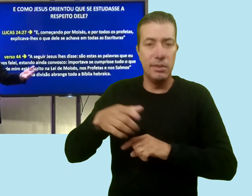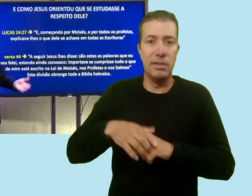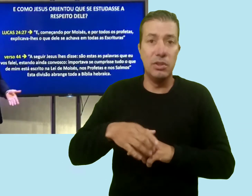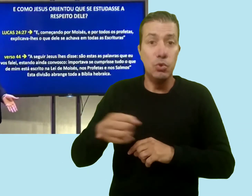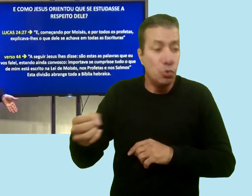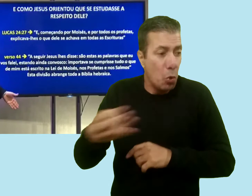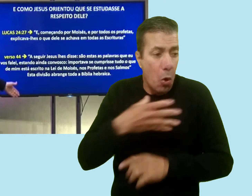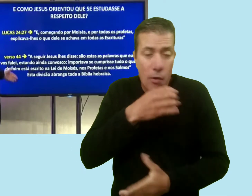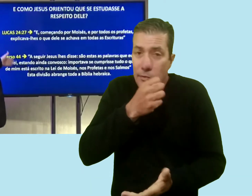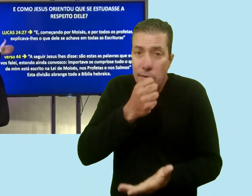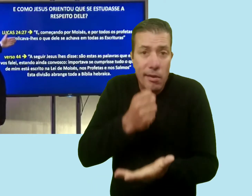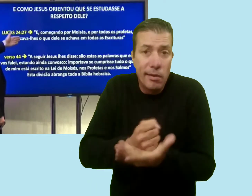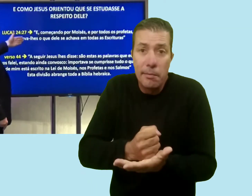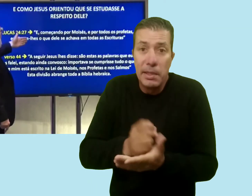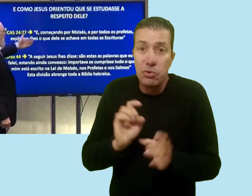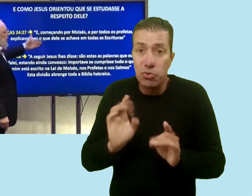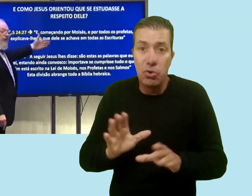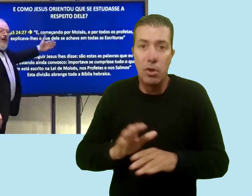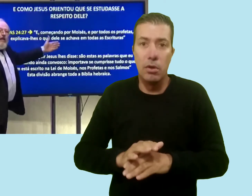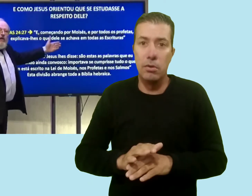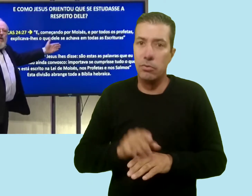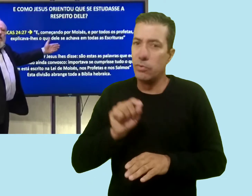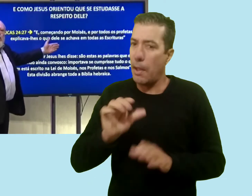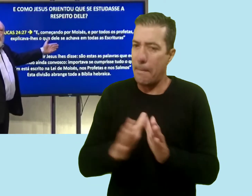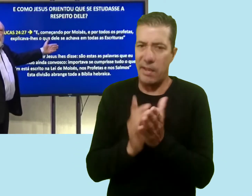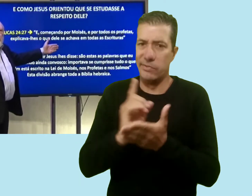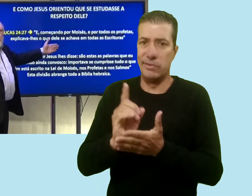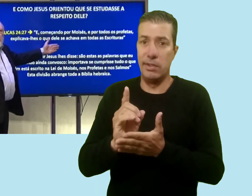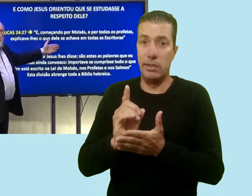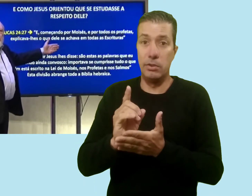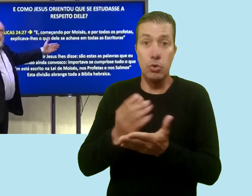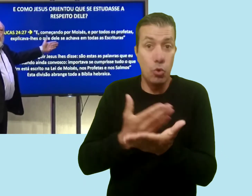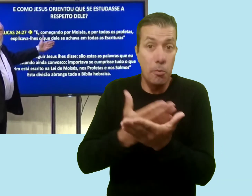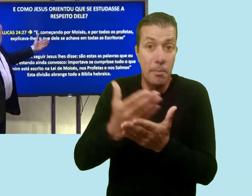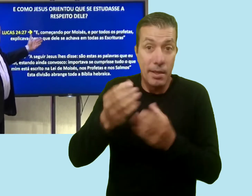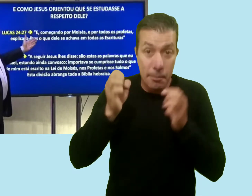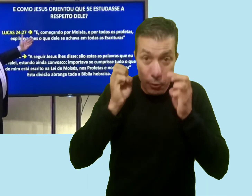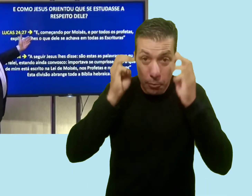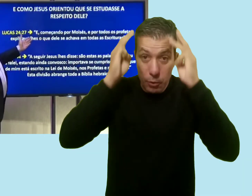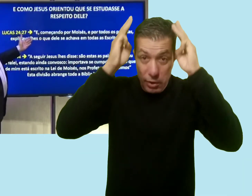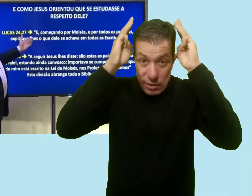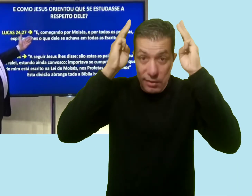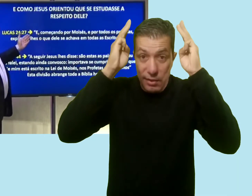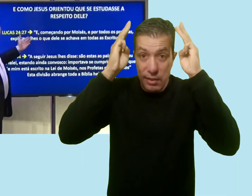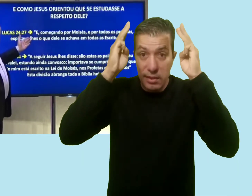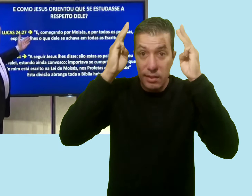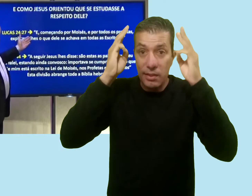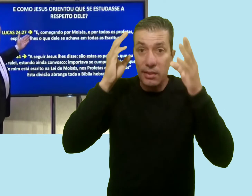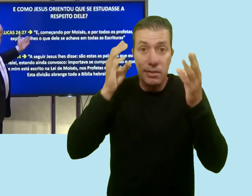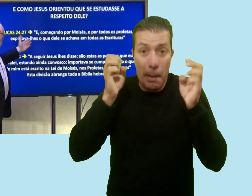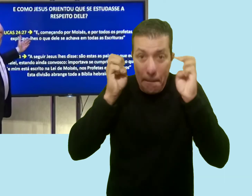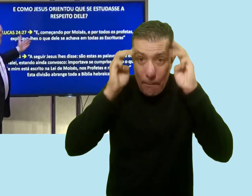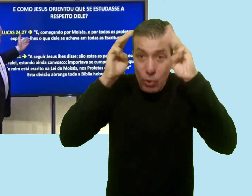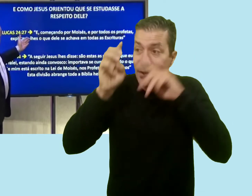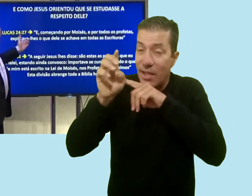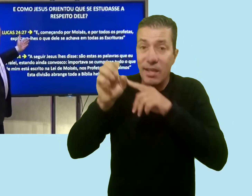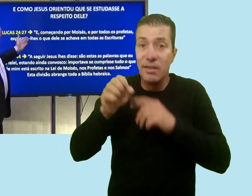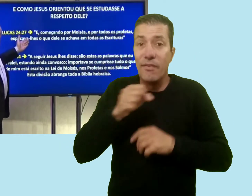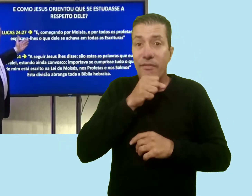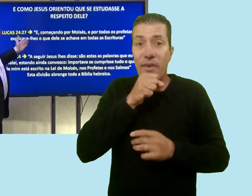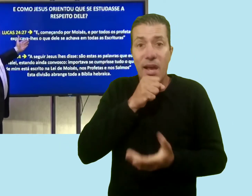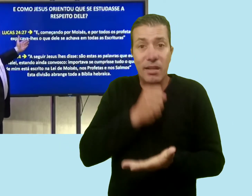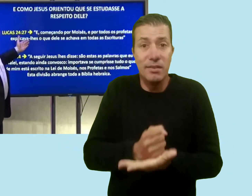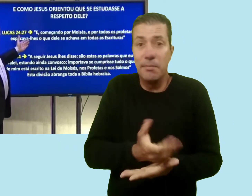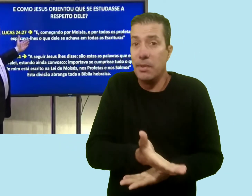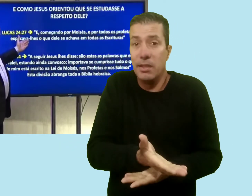só no Novo Testamento. Não é o que a Bíblia está falando aqui. Porque começa por Moisés, e Moisés está no Velho Testamento, no